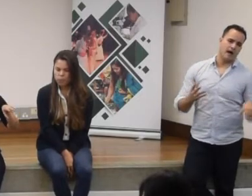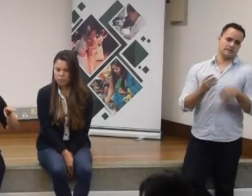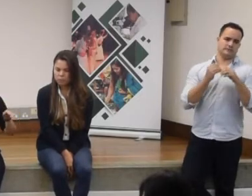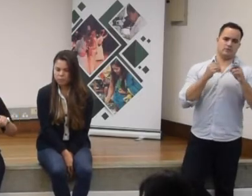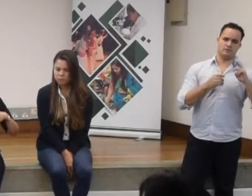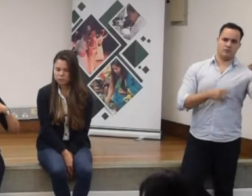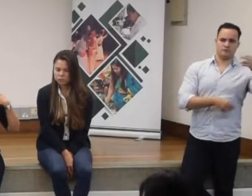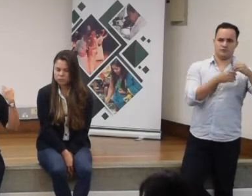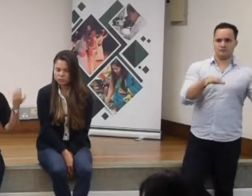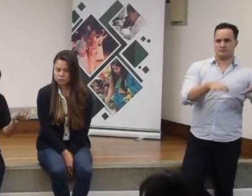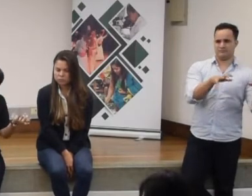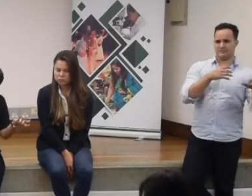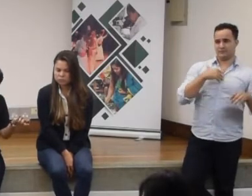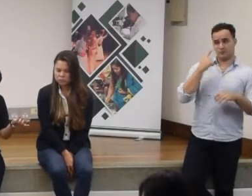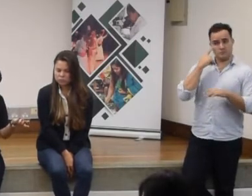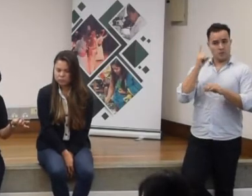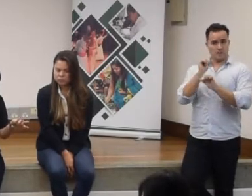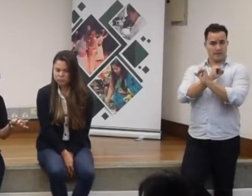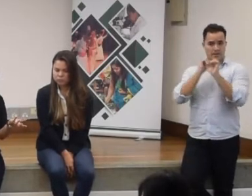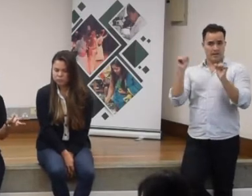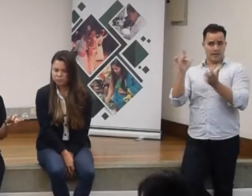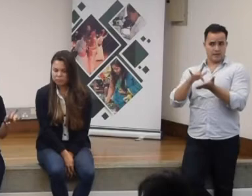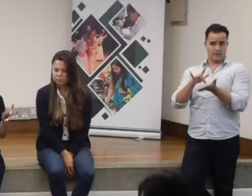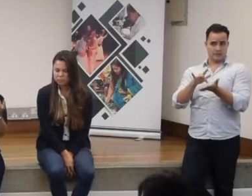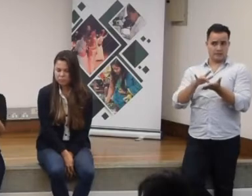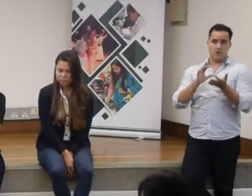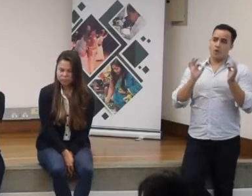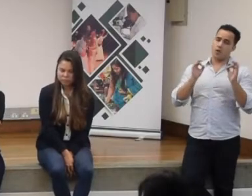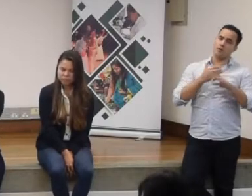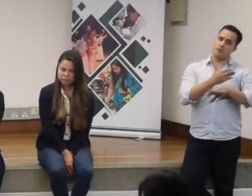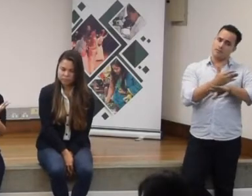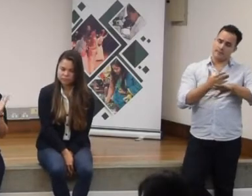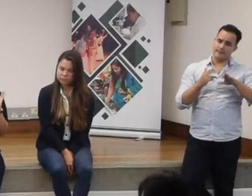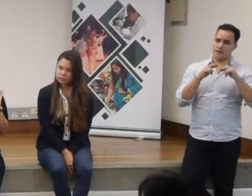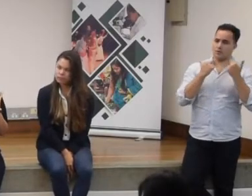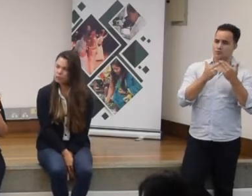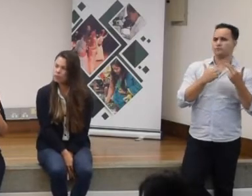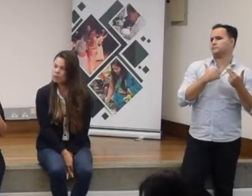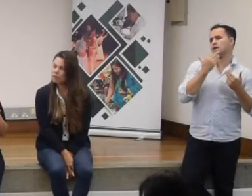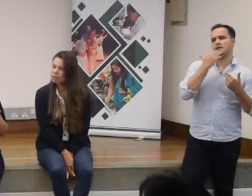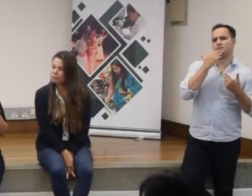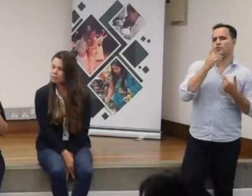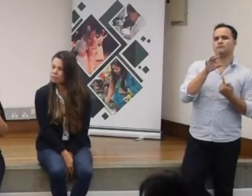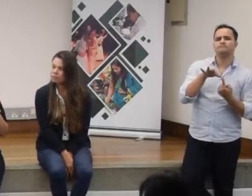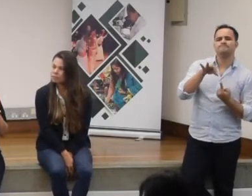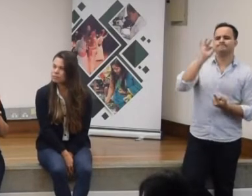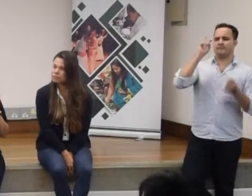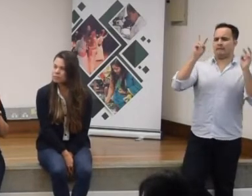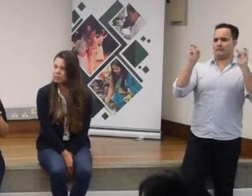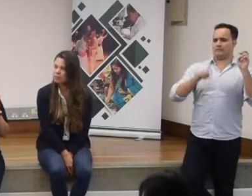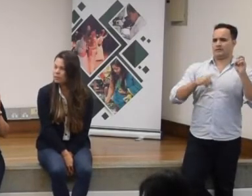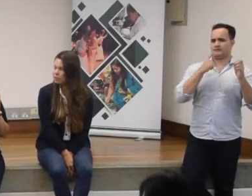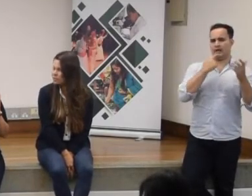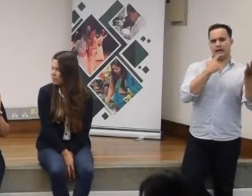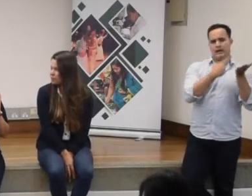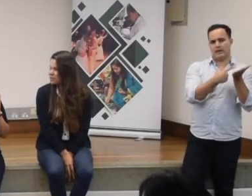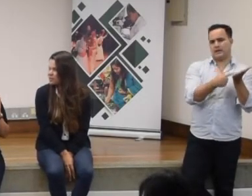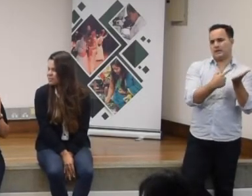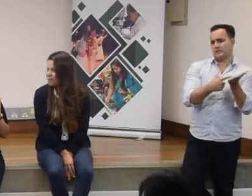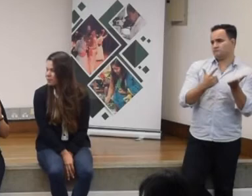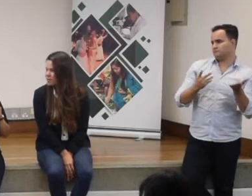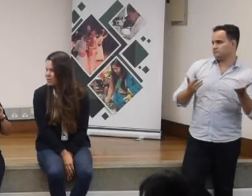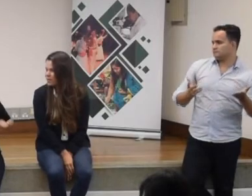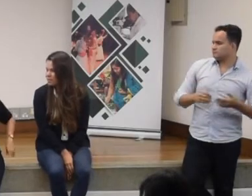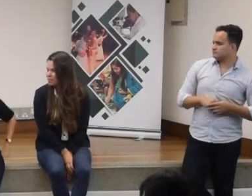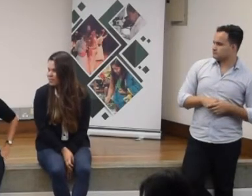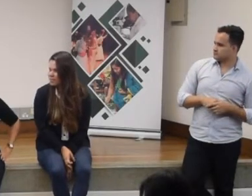venir a este espacio o nosotros podemos pedir reunión con ellos para hablar de algo que nosotros necesitamos poner en